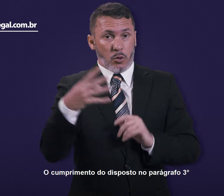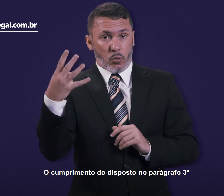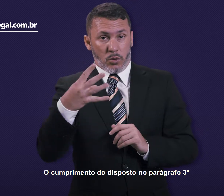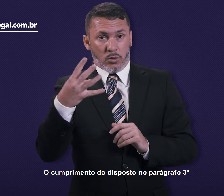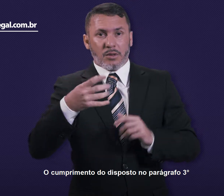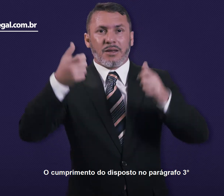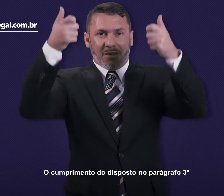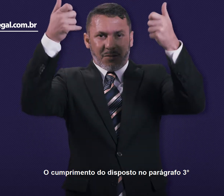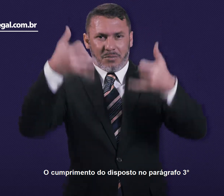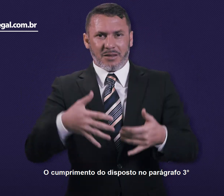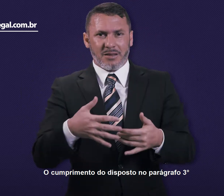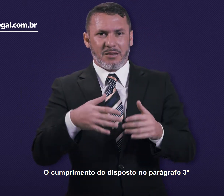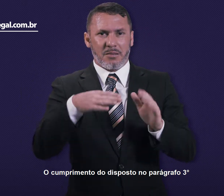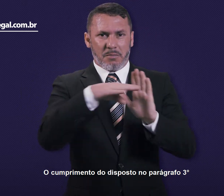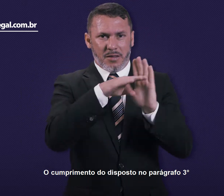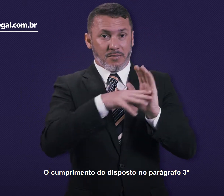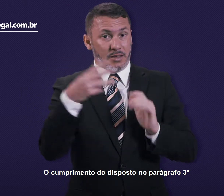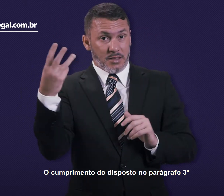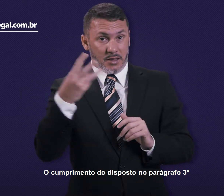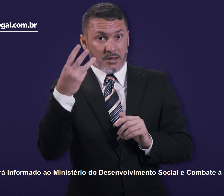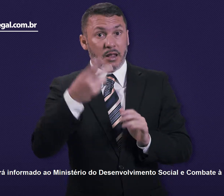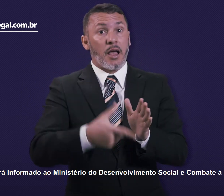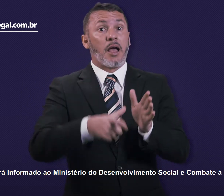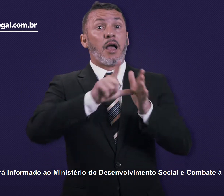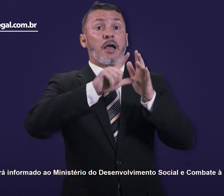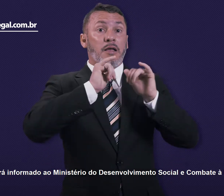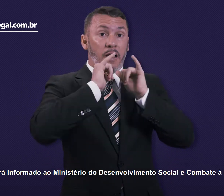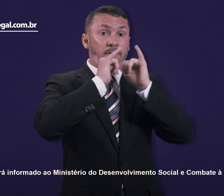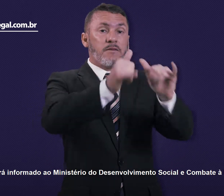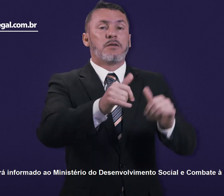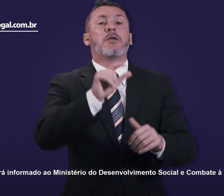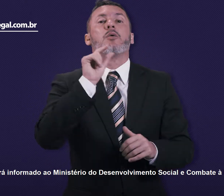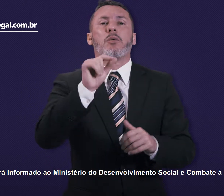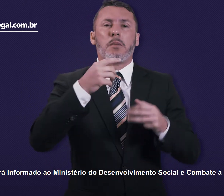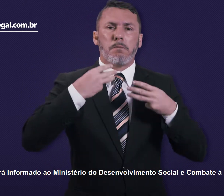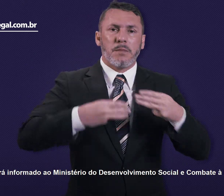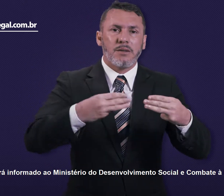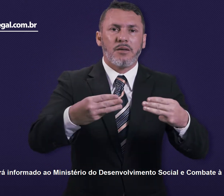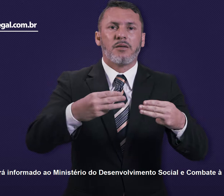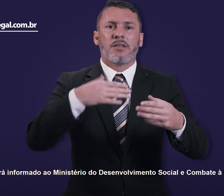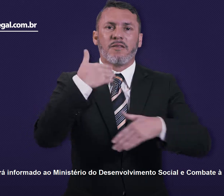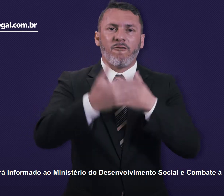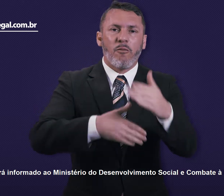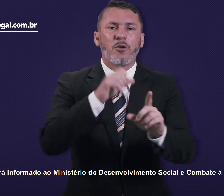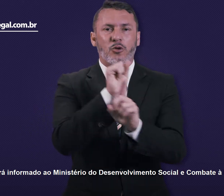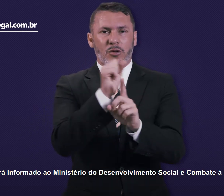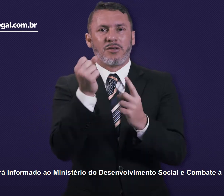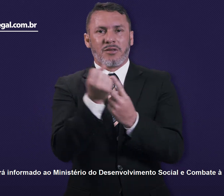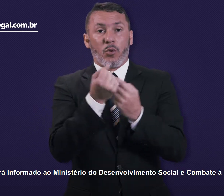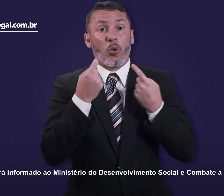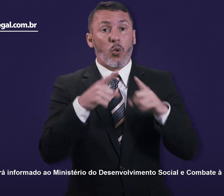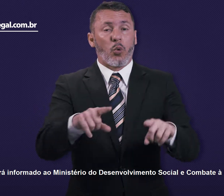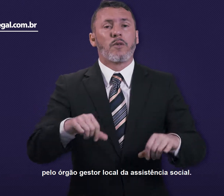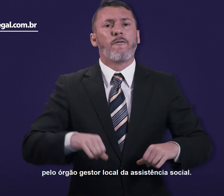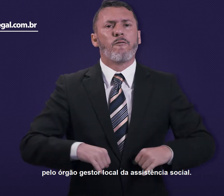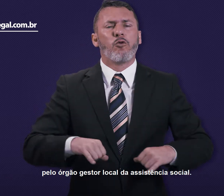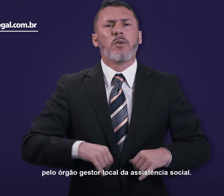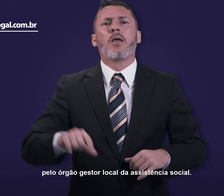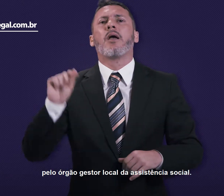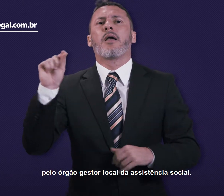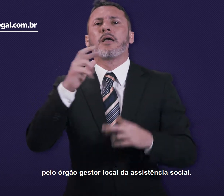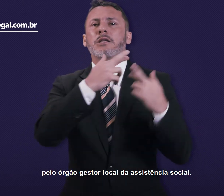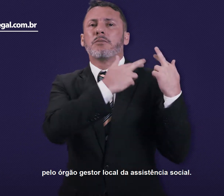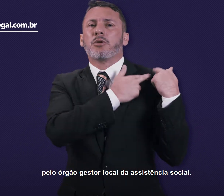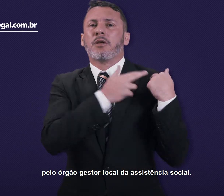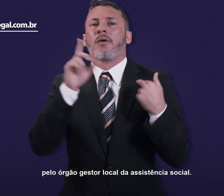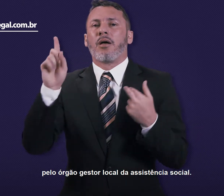O cumprimento do disposto no parágrafo 3º será informado ao Ministério do Desenvolvimento Social e Combate à Fome pelo